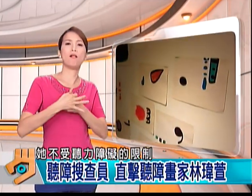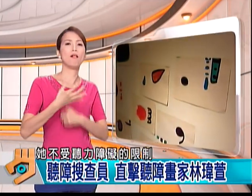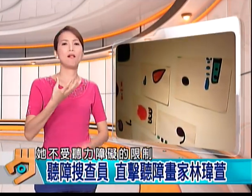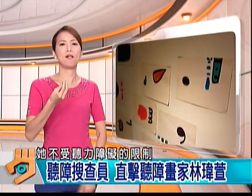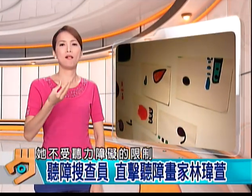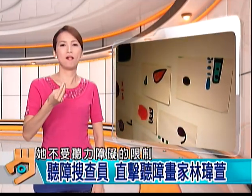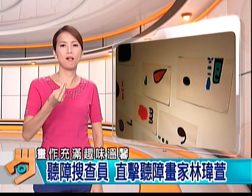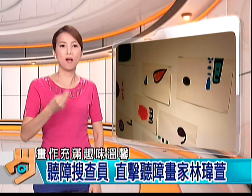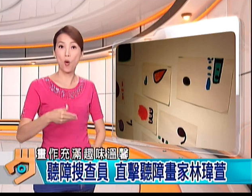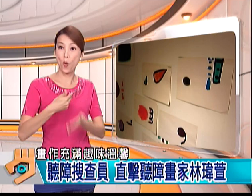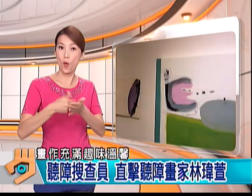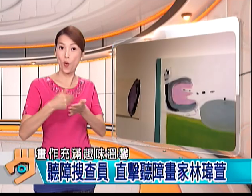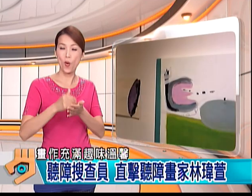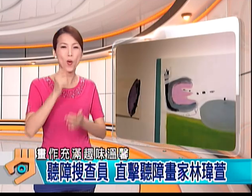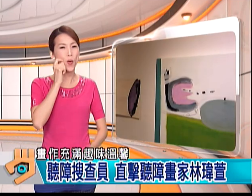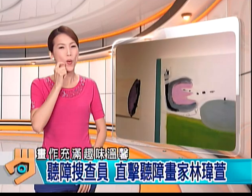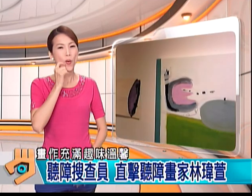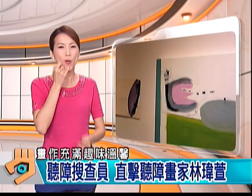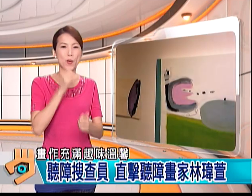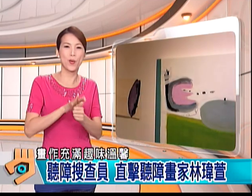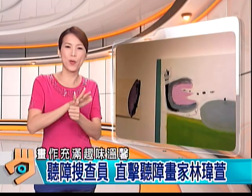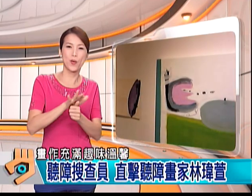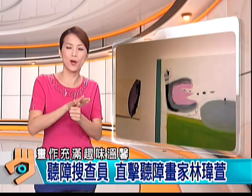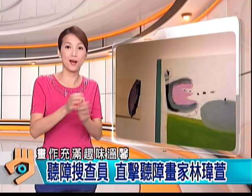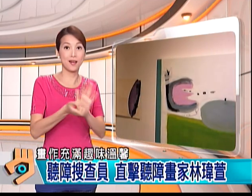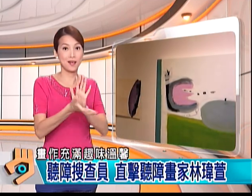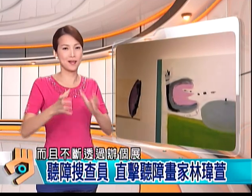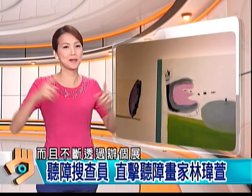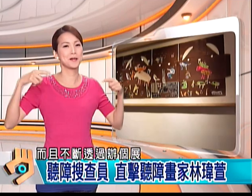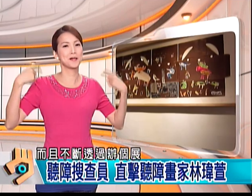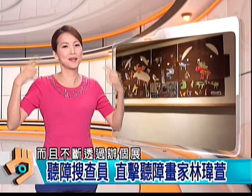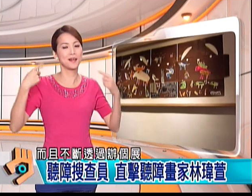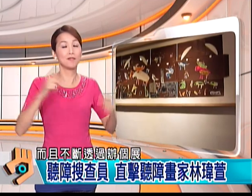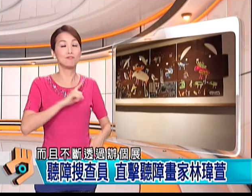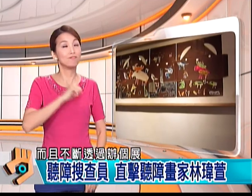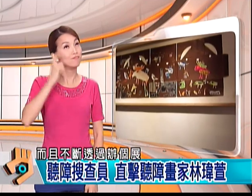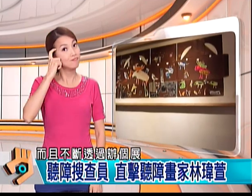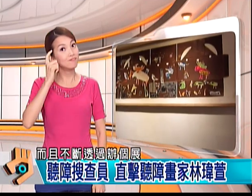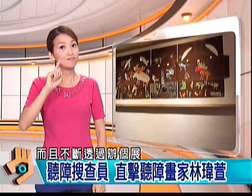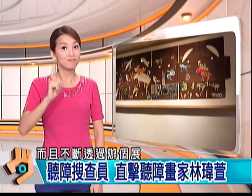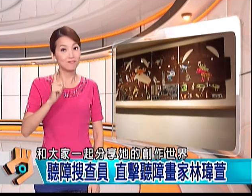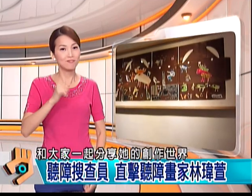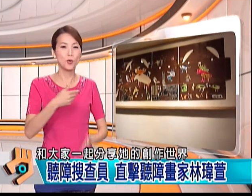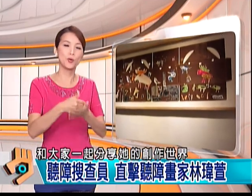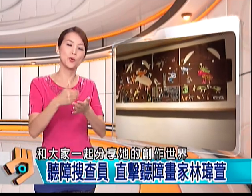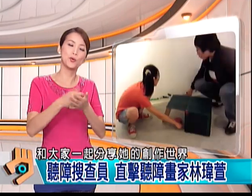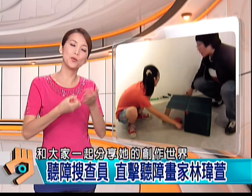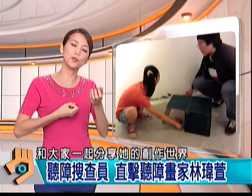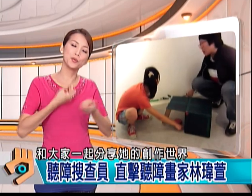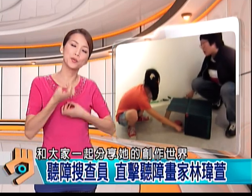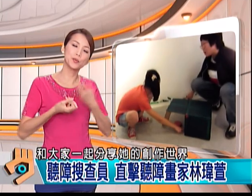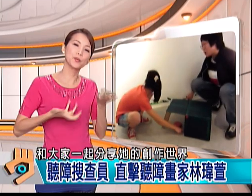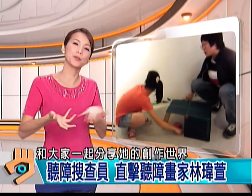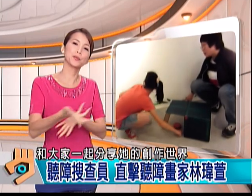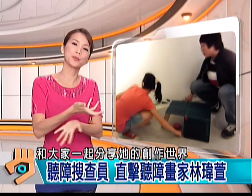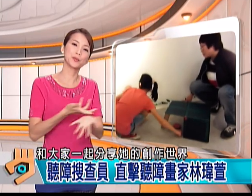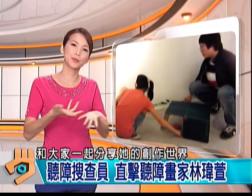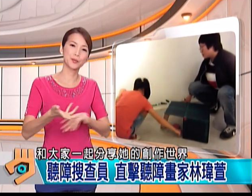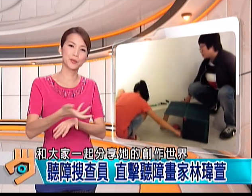限制，画作充满了趣味温馨，而且不断透过办个展和大家一起来分享他的创作世